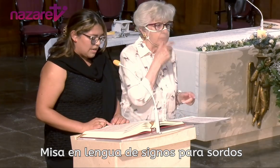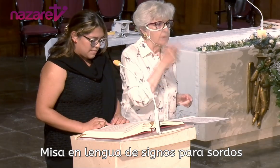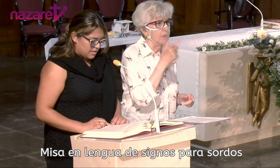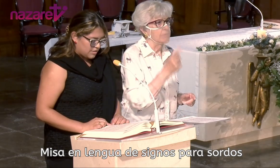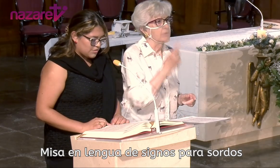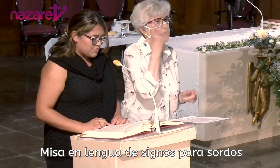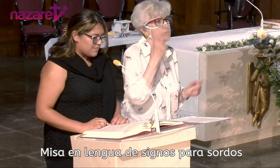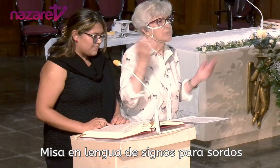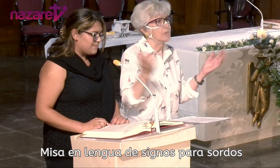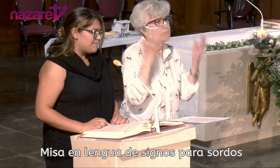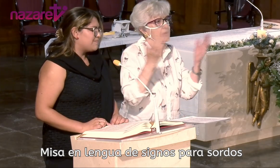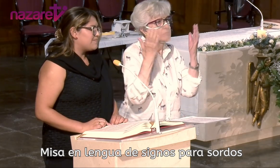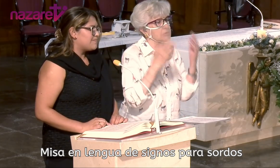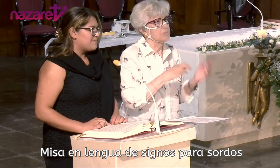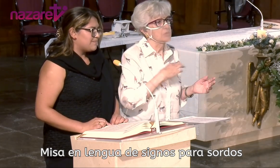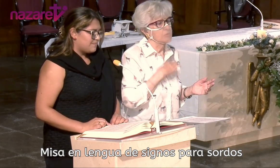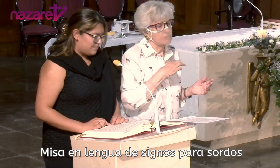Palabra de Dios. Te alabamos, Señor.